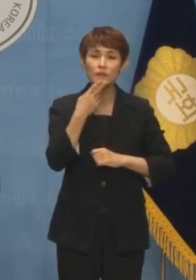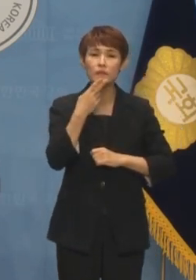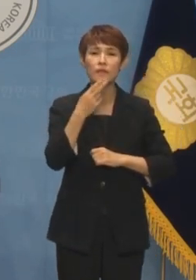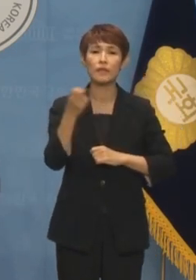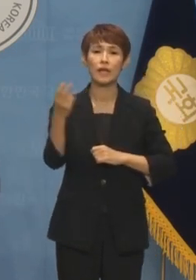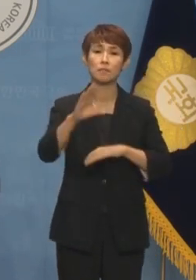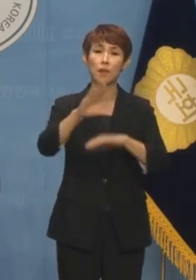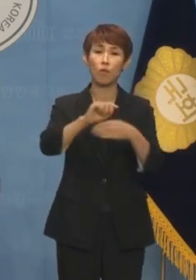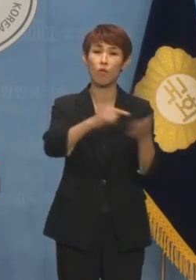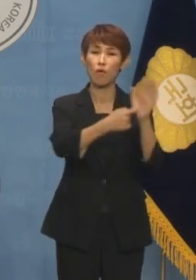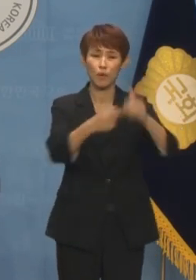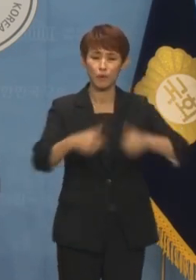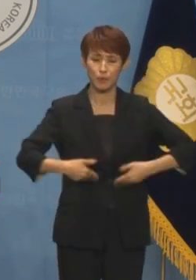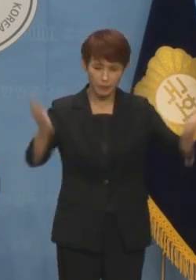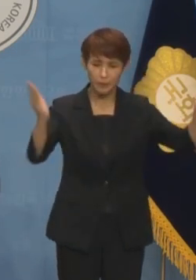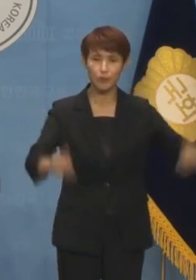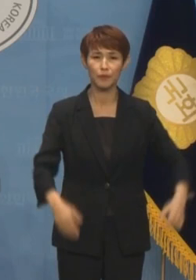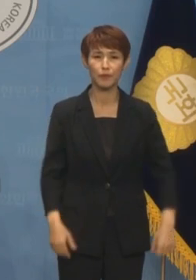전파 낭비일 뿐입니다.